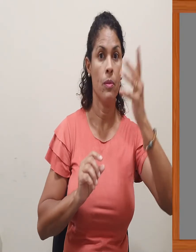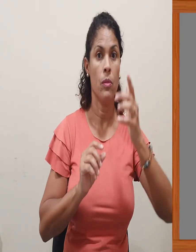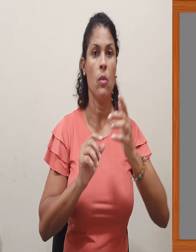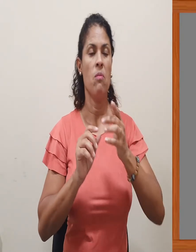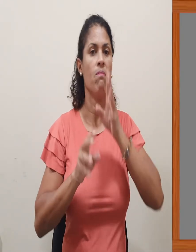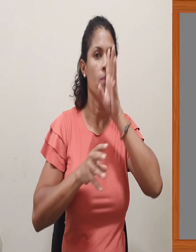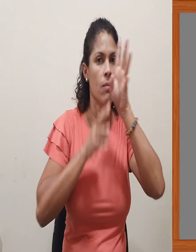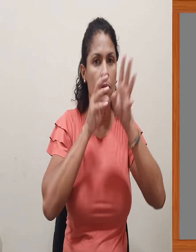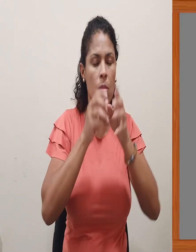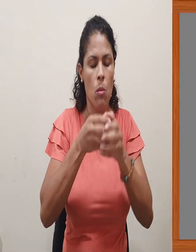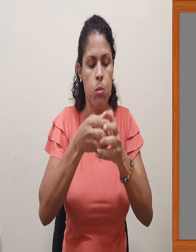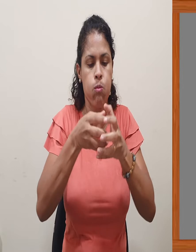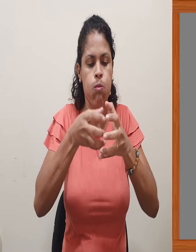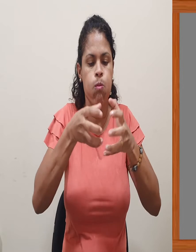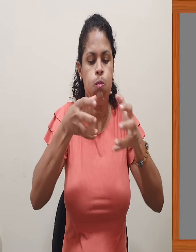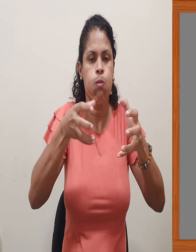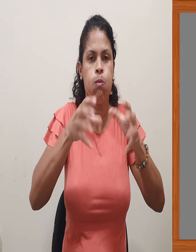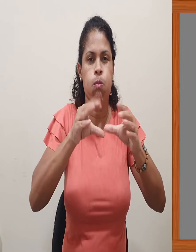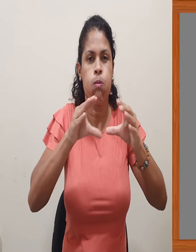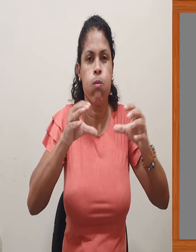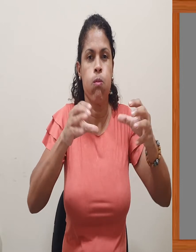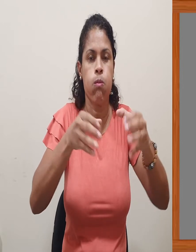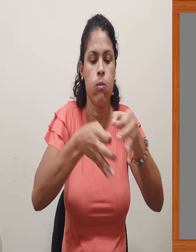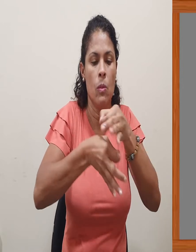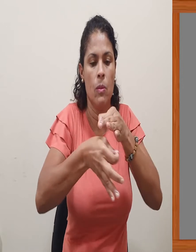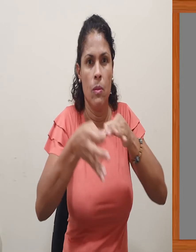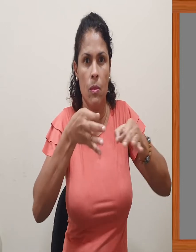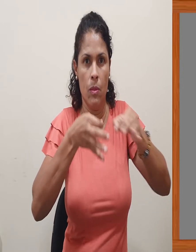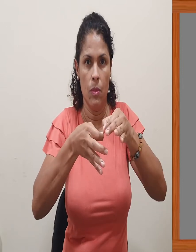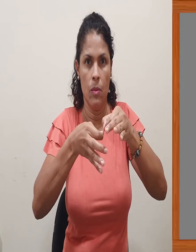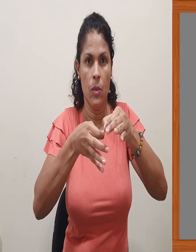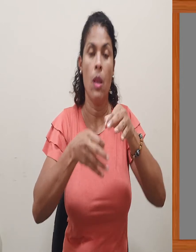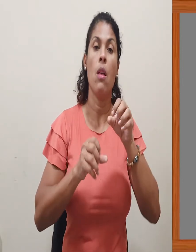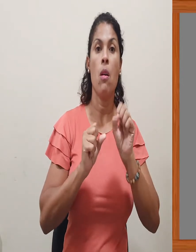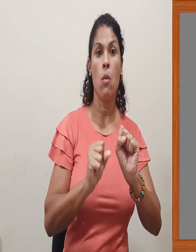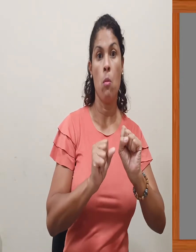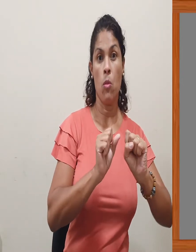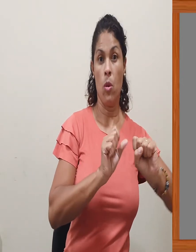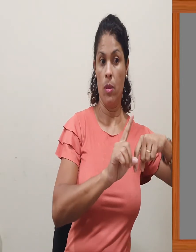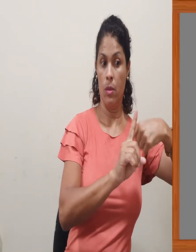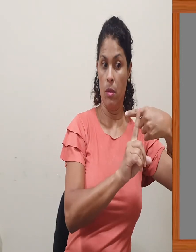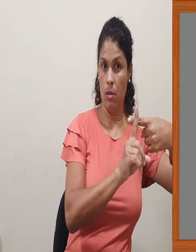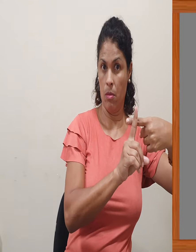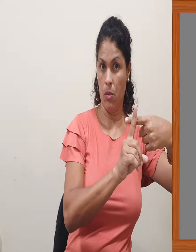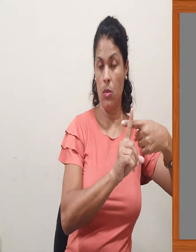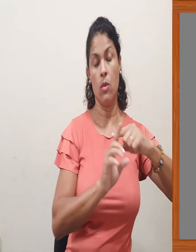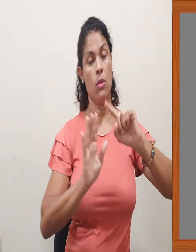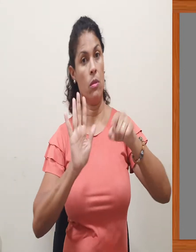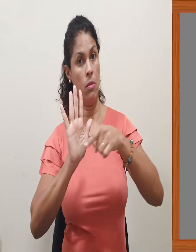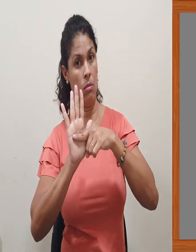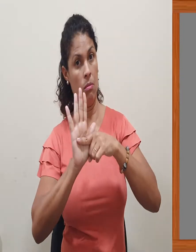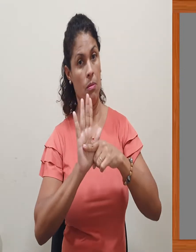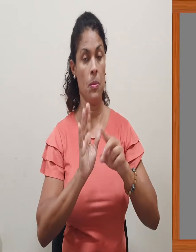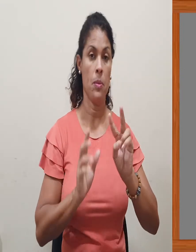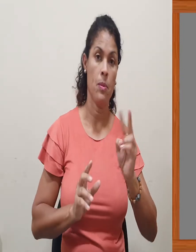Iniciaremos recordando a definição de neoplasia. Neoplasia é um crescimento desordenado e excessivo de